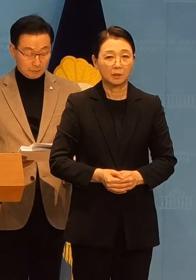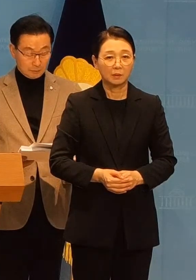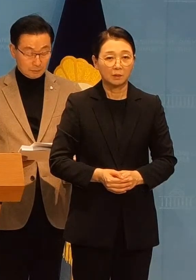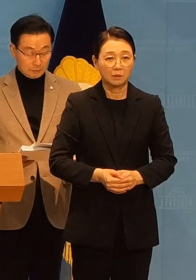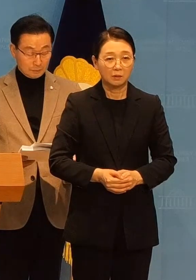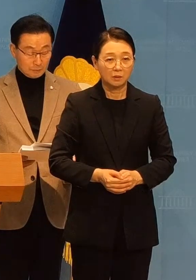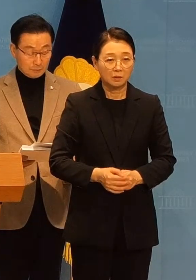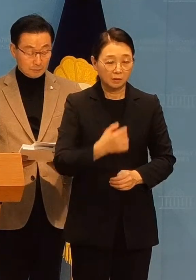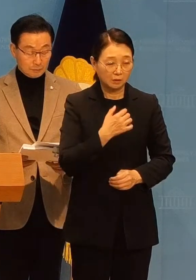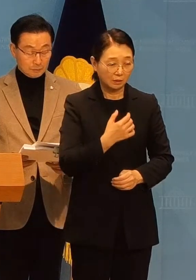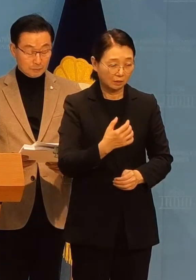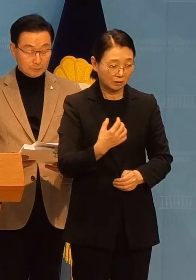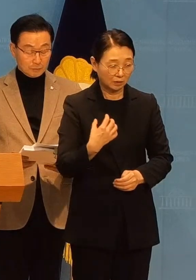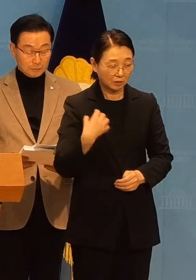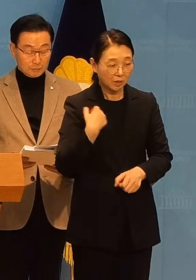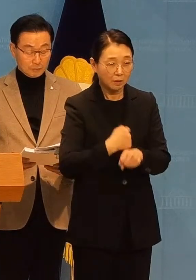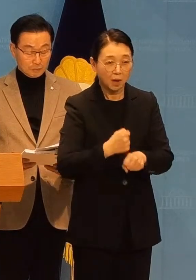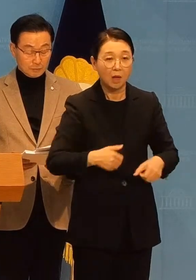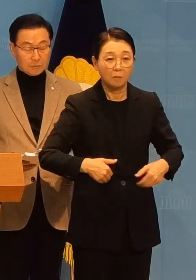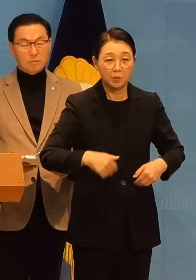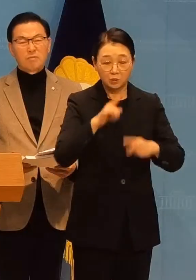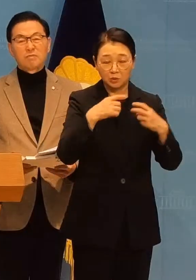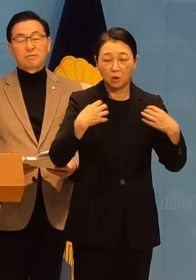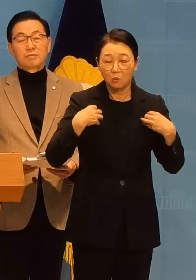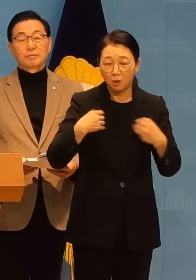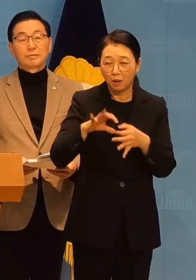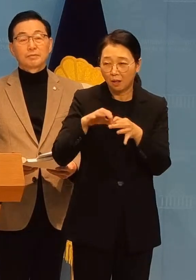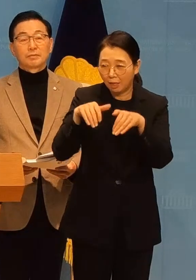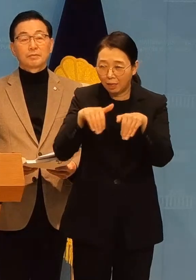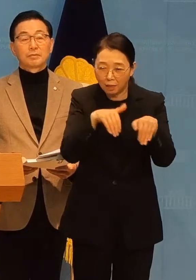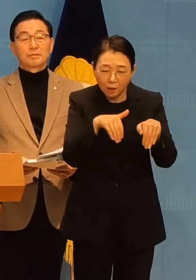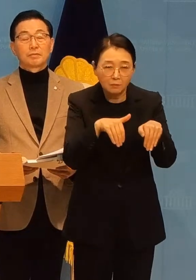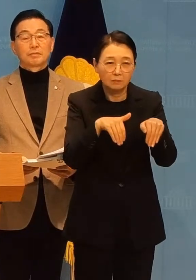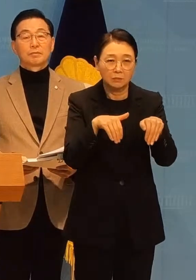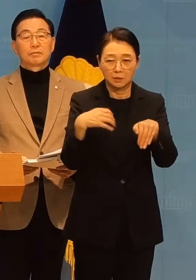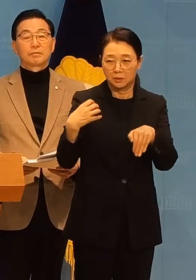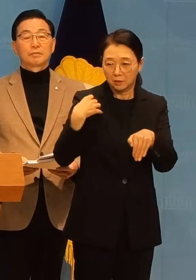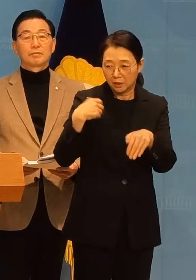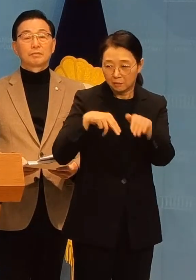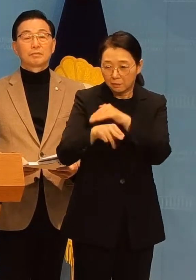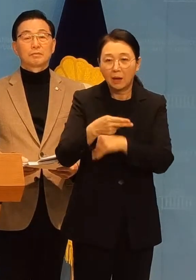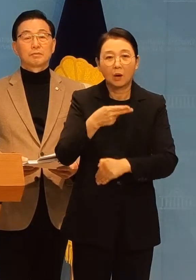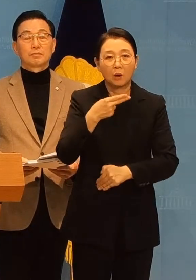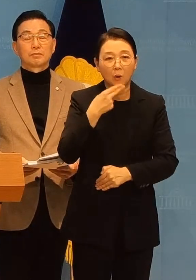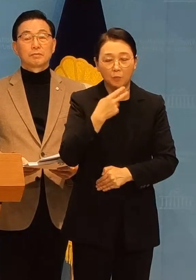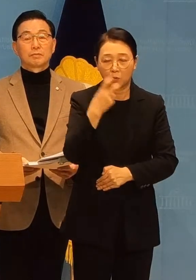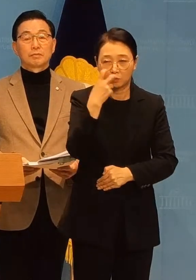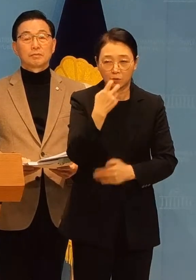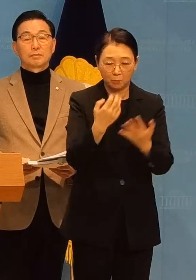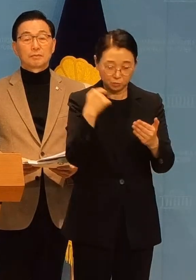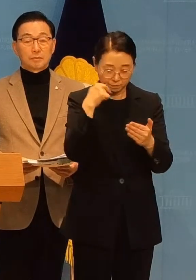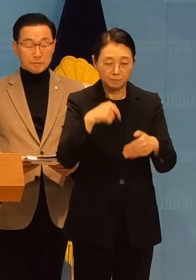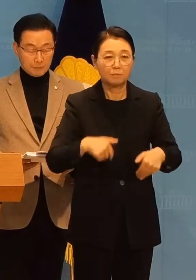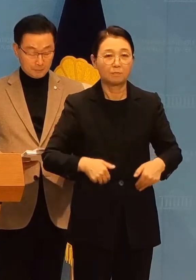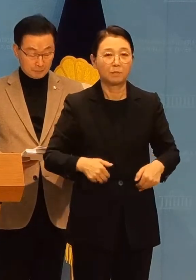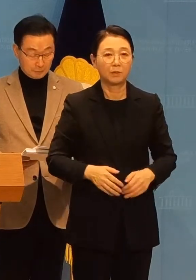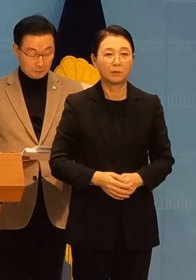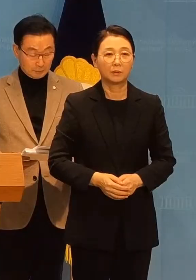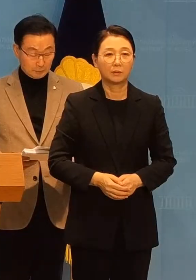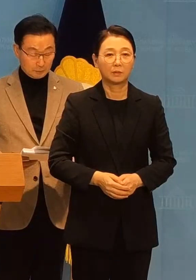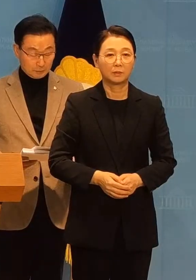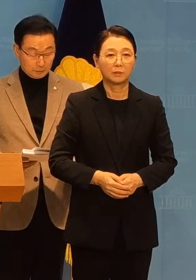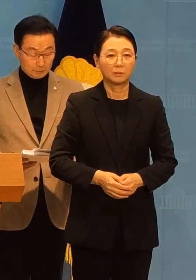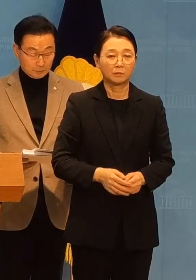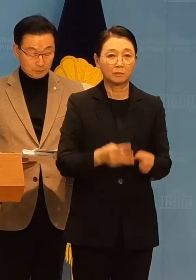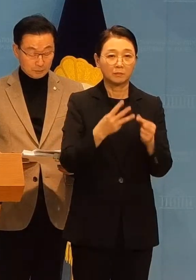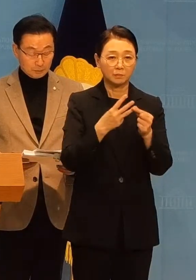사람들이 정권의 입맛에 맞춰 책임을 면하는 일이 없도록 수사 대상에 예외가 없어야 합니다.